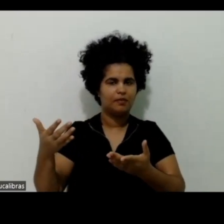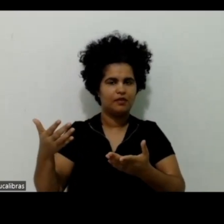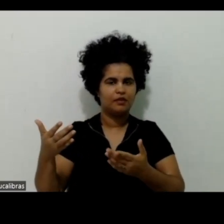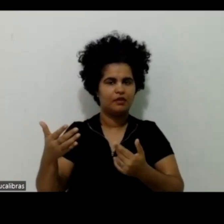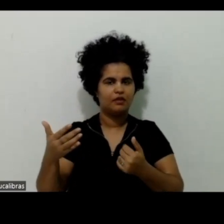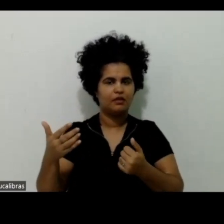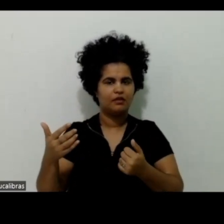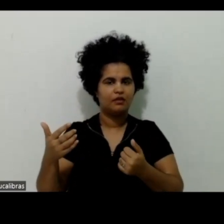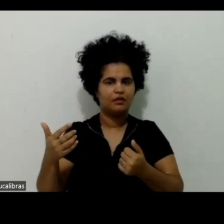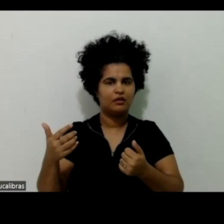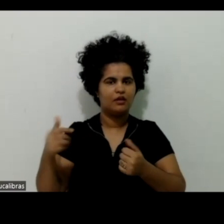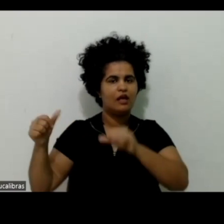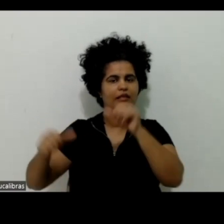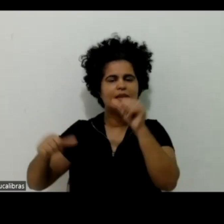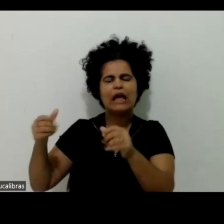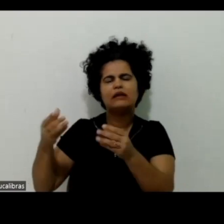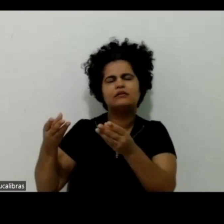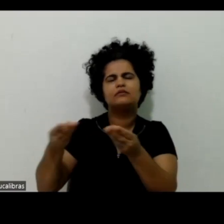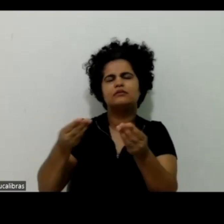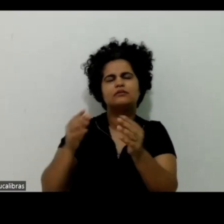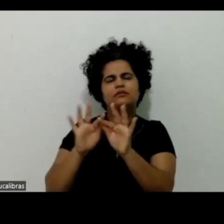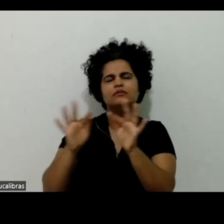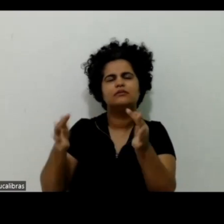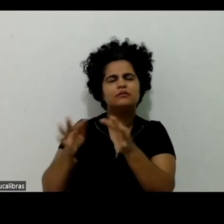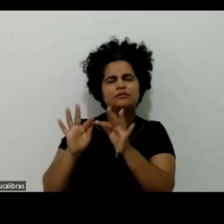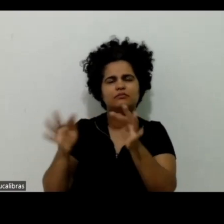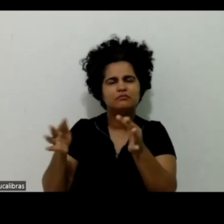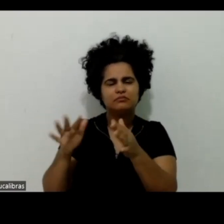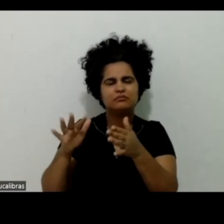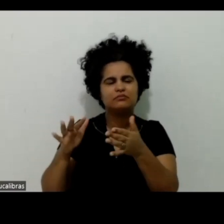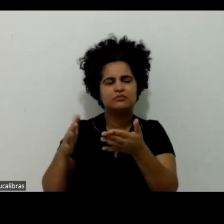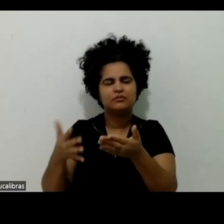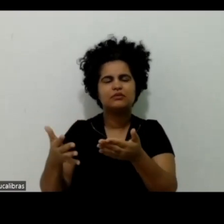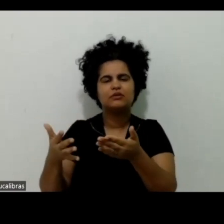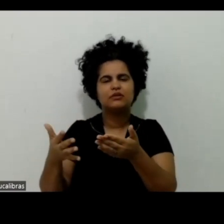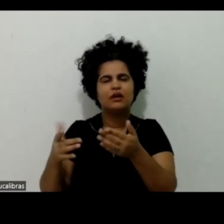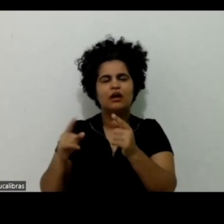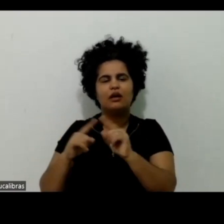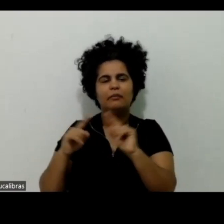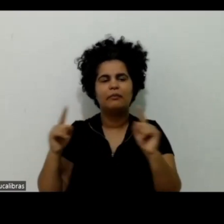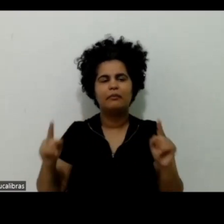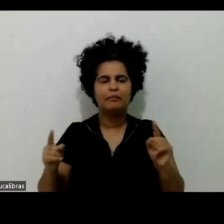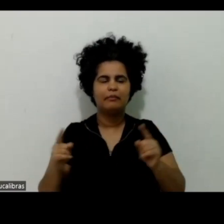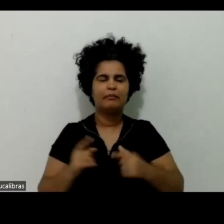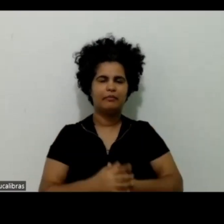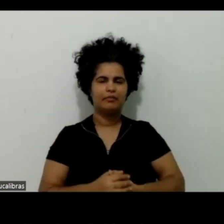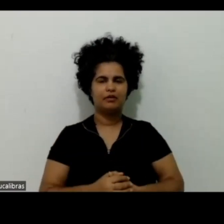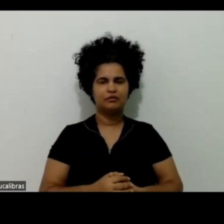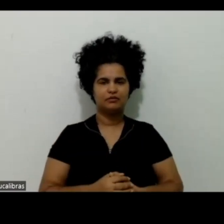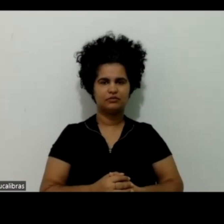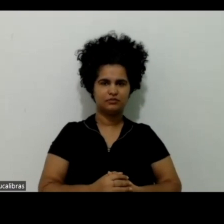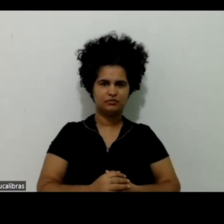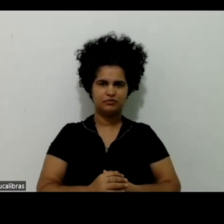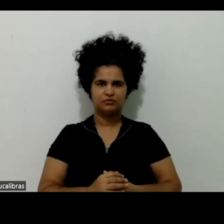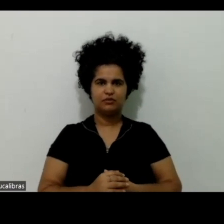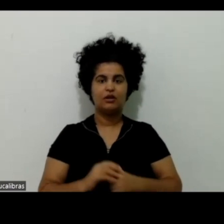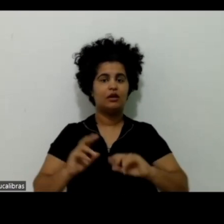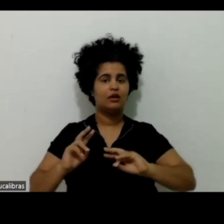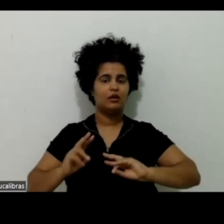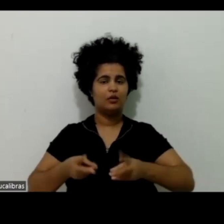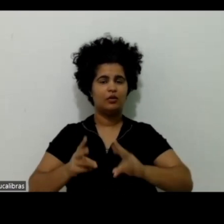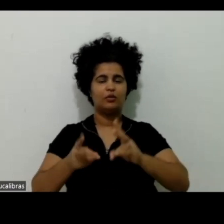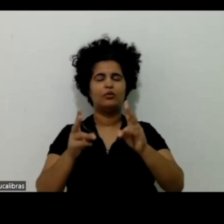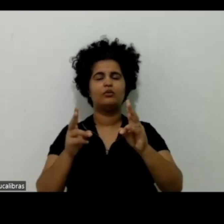né, numa análise rasa, numa perspectiva a priori, é muito fácil cair numa naturalização, né, numa continuidade de reprodução